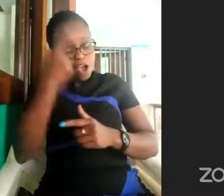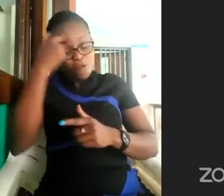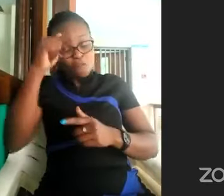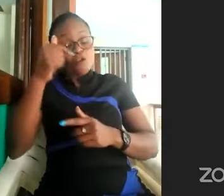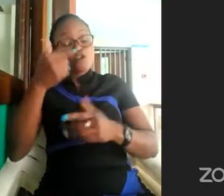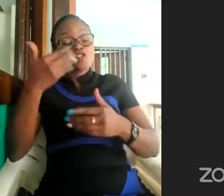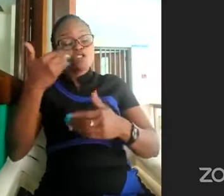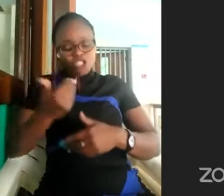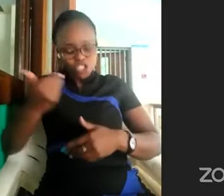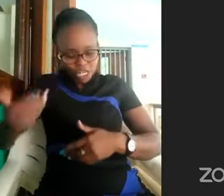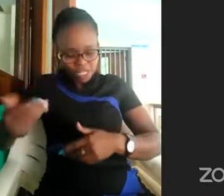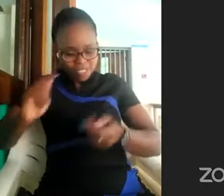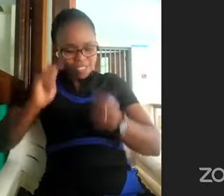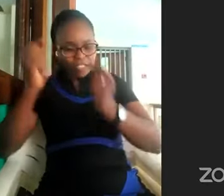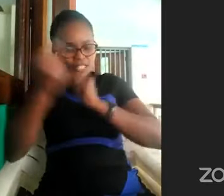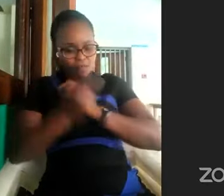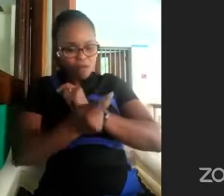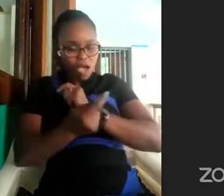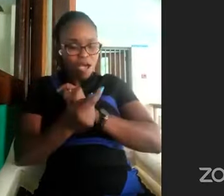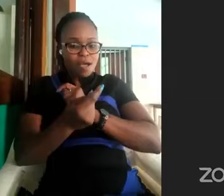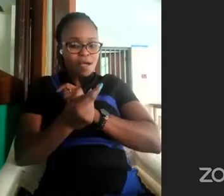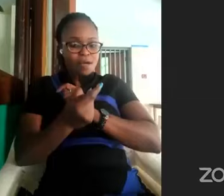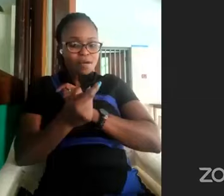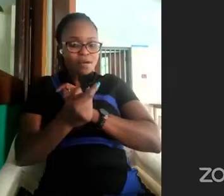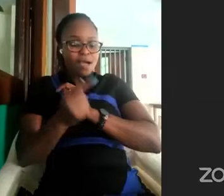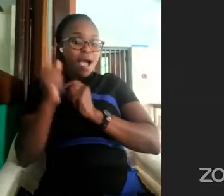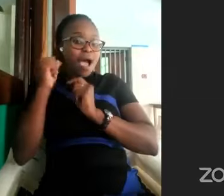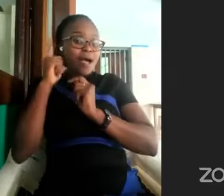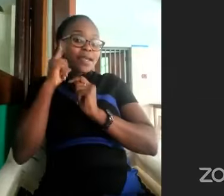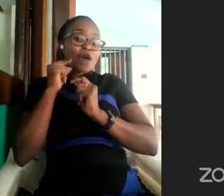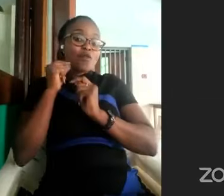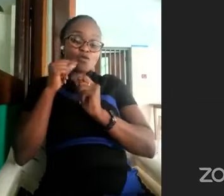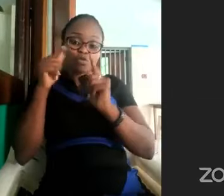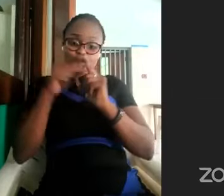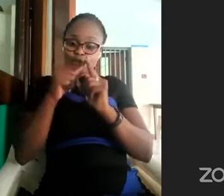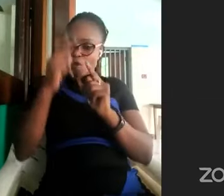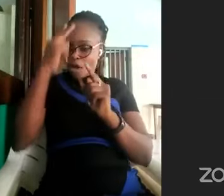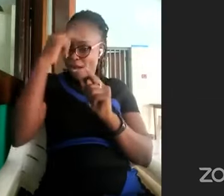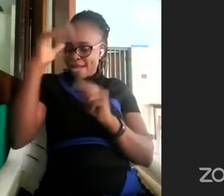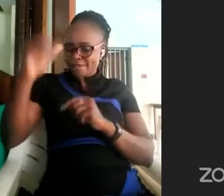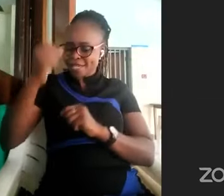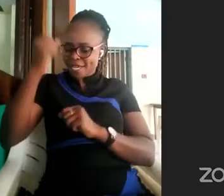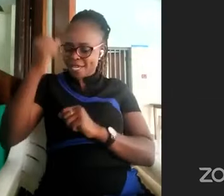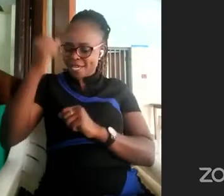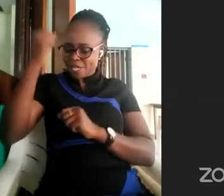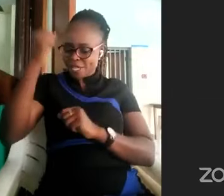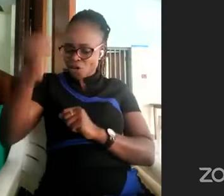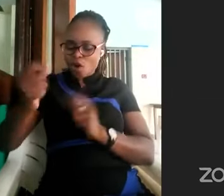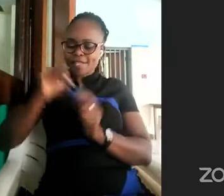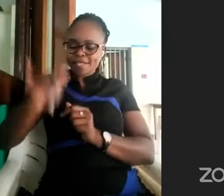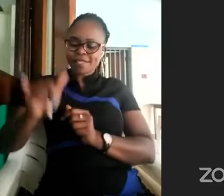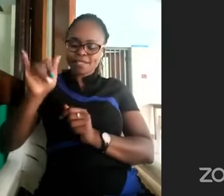Kajiado. Kama sitatoa kitu kidogo, haya mtoto akae pale pale na amefanyiwa assessment Kajiado. So